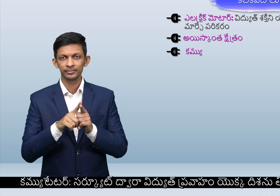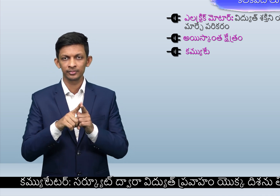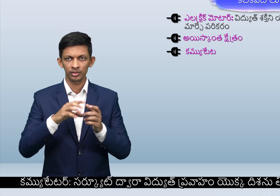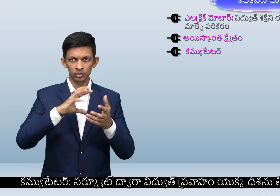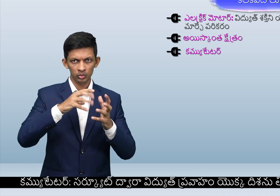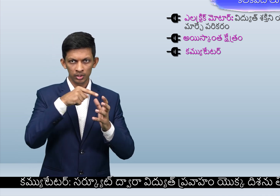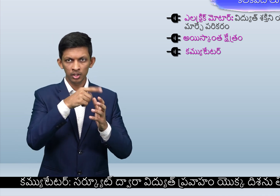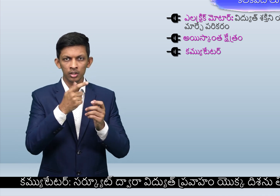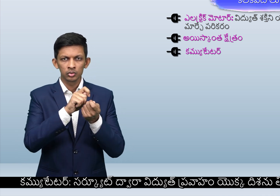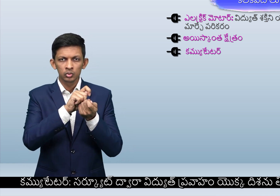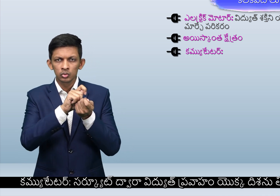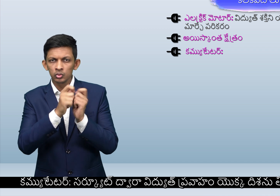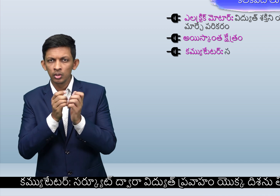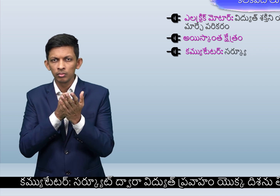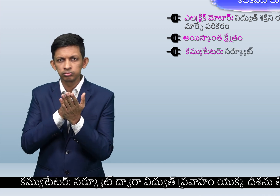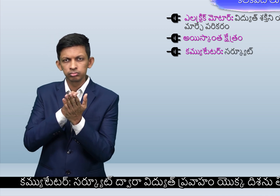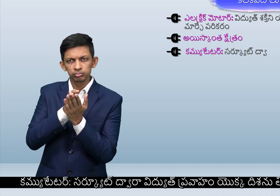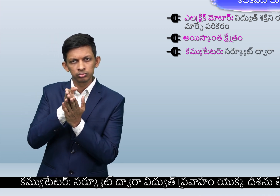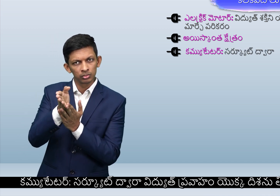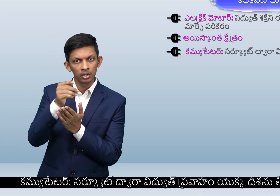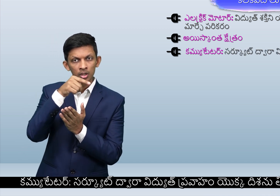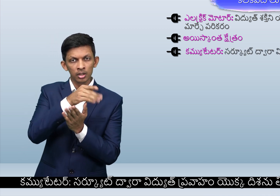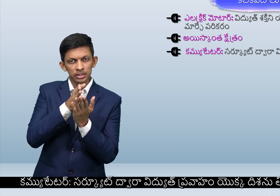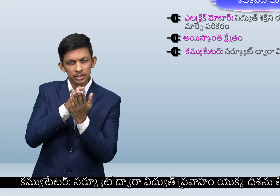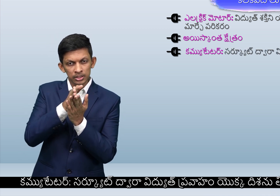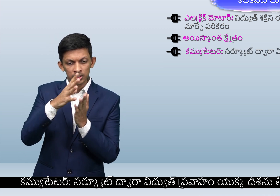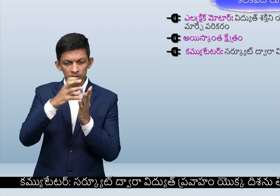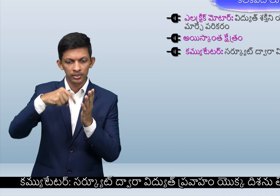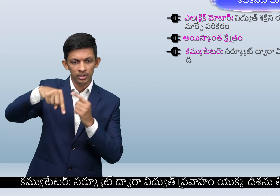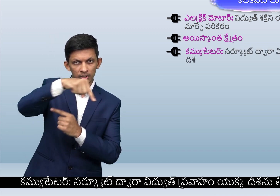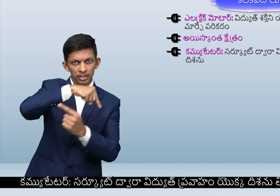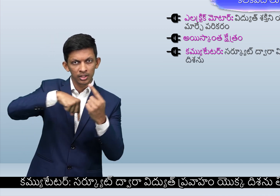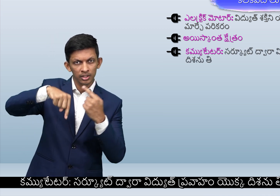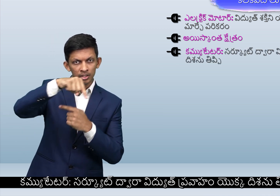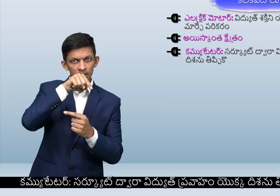కమ్యూటేటర్ సర్క్యూట్ ద్వారా విద్యుత్ ప్రవాహం యొక్క దిశను తిప్పికొట్టే పరికరం.